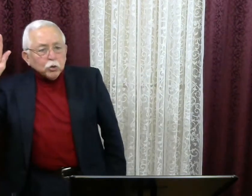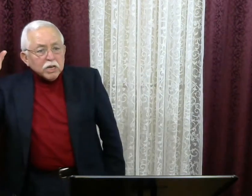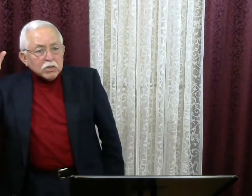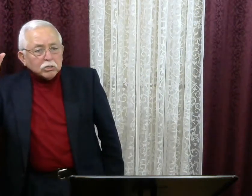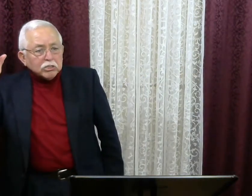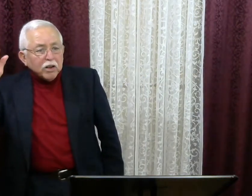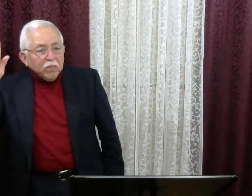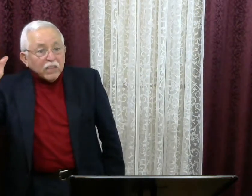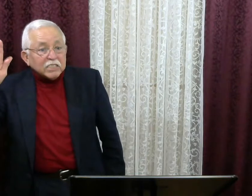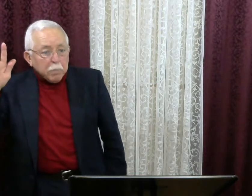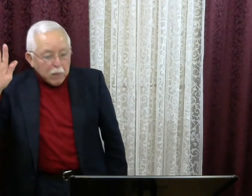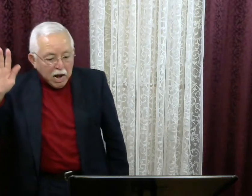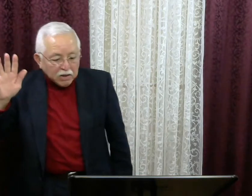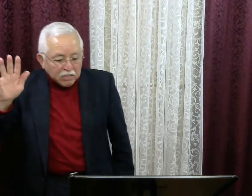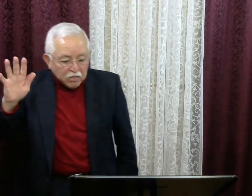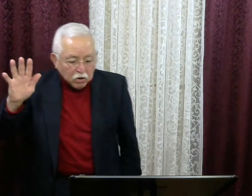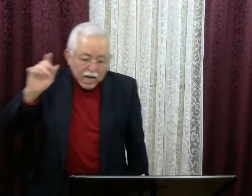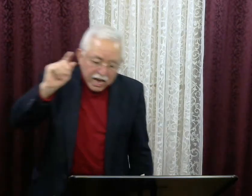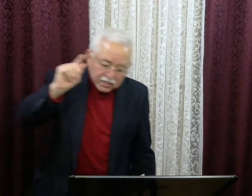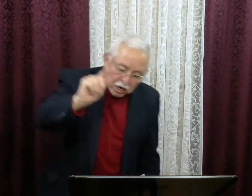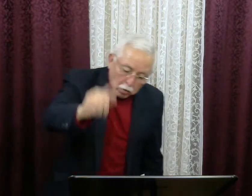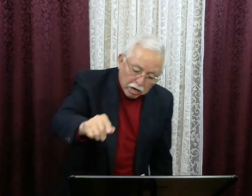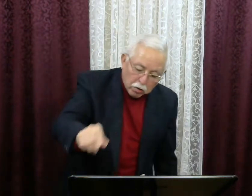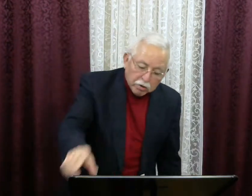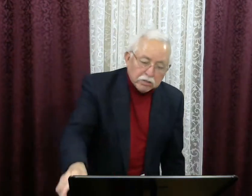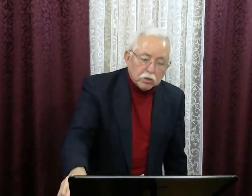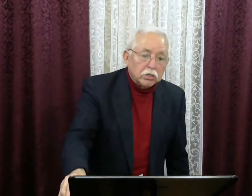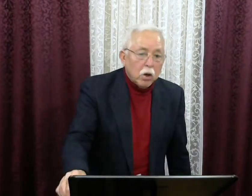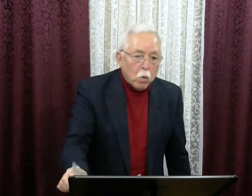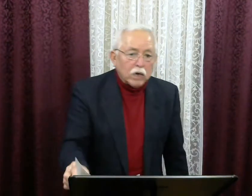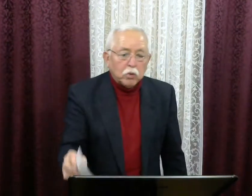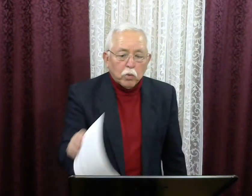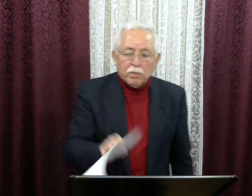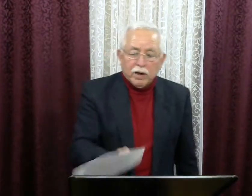destruidos, dice la palabra de Dios en 2 Corintios 4:9.